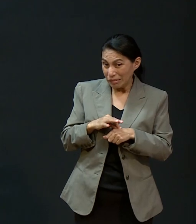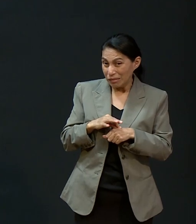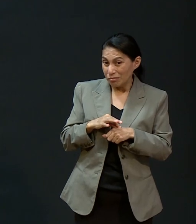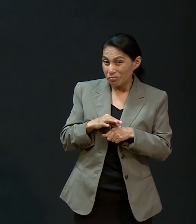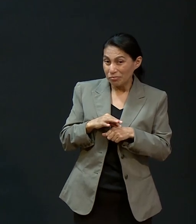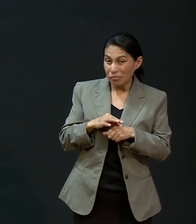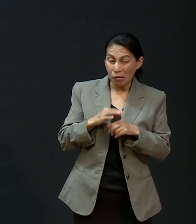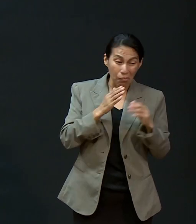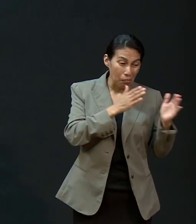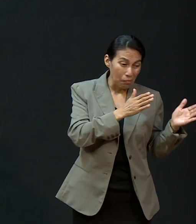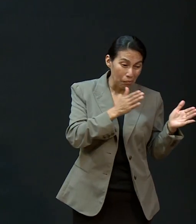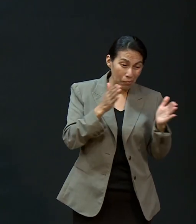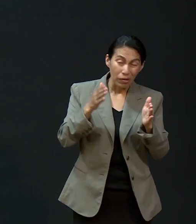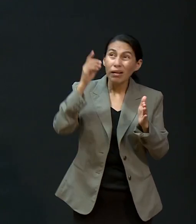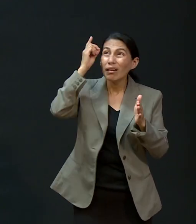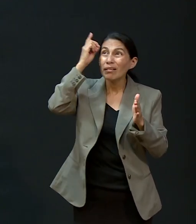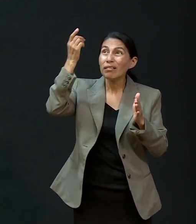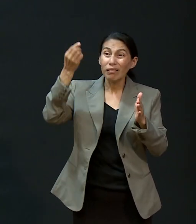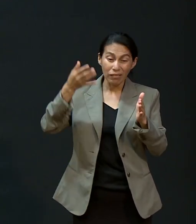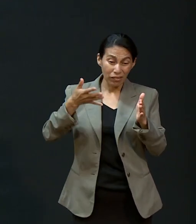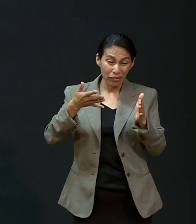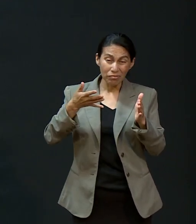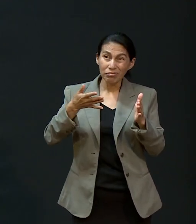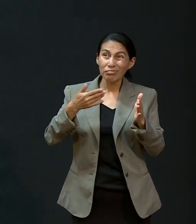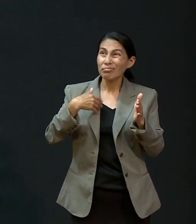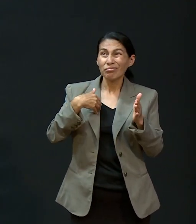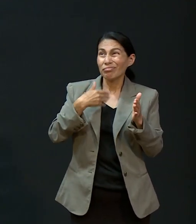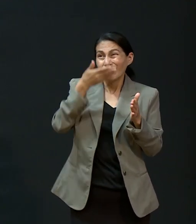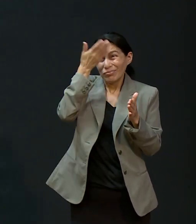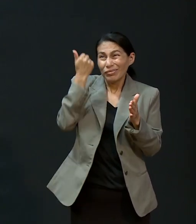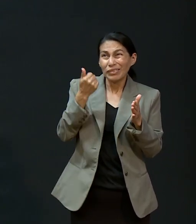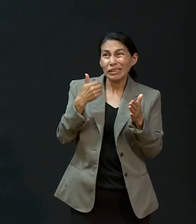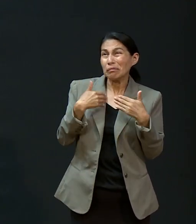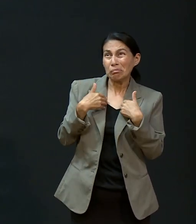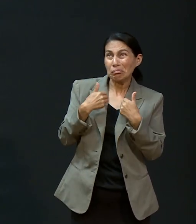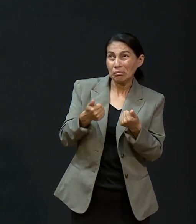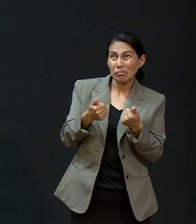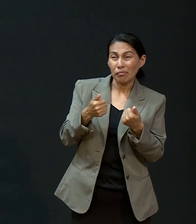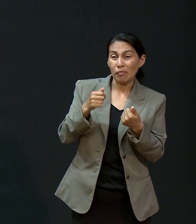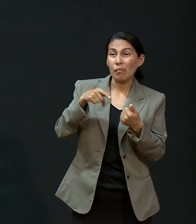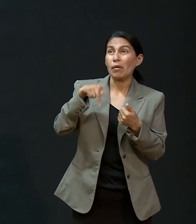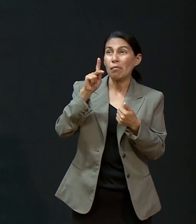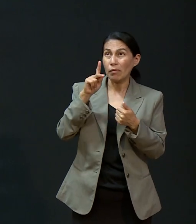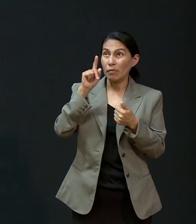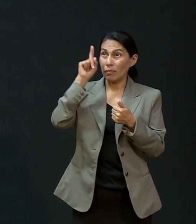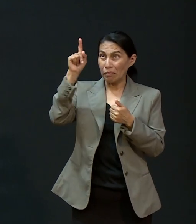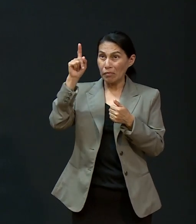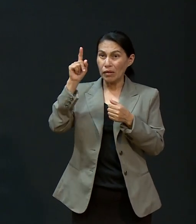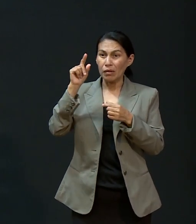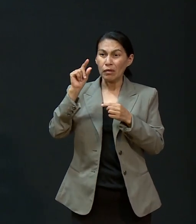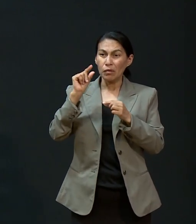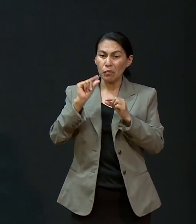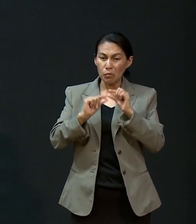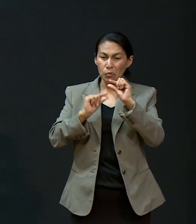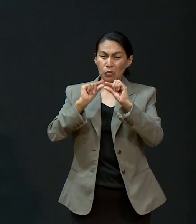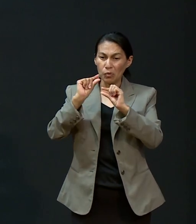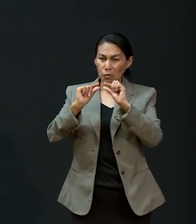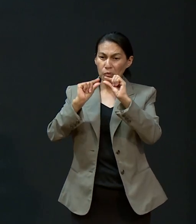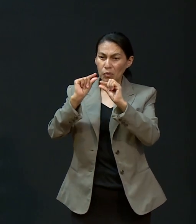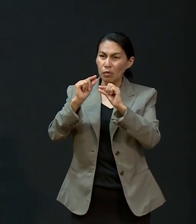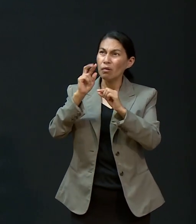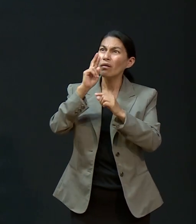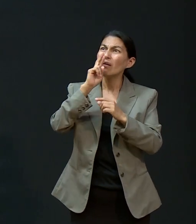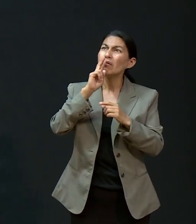todos los planes que Dios tiene para nosotros. Pero con el tiempo, yo creo que Él nos fue contestando poco a poco